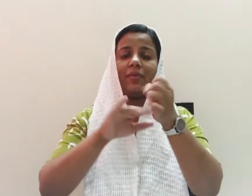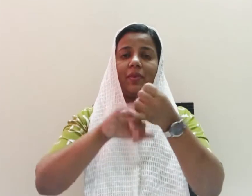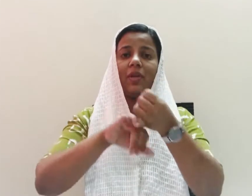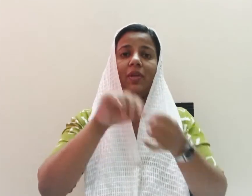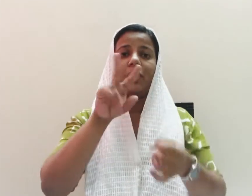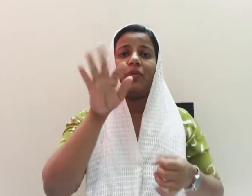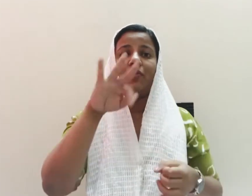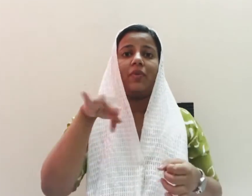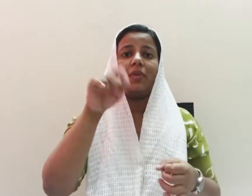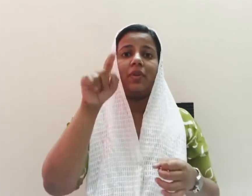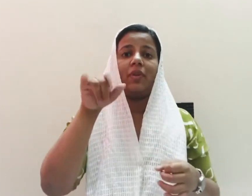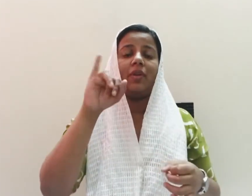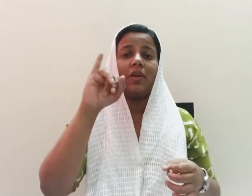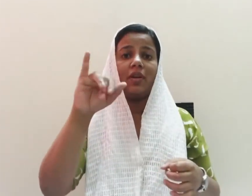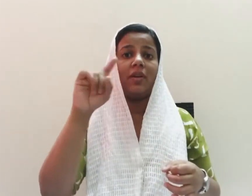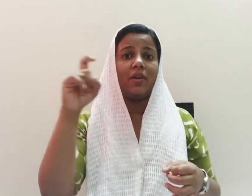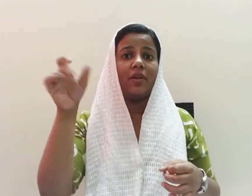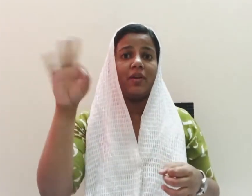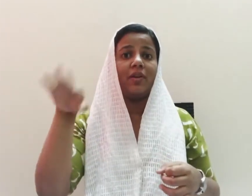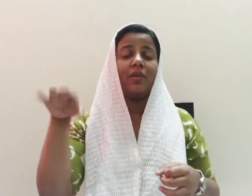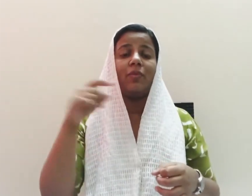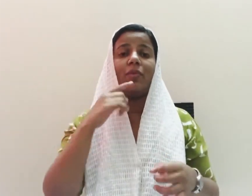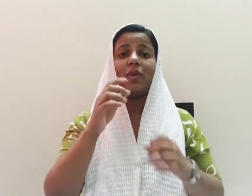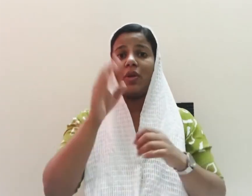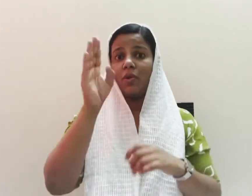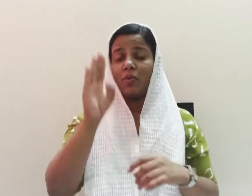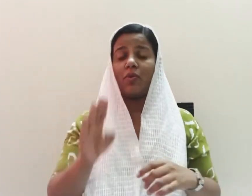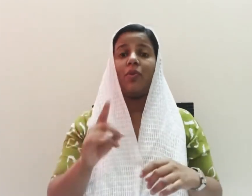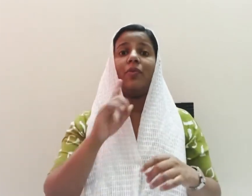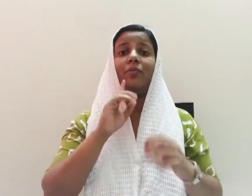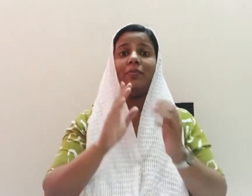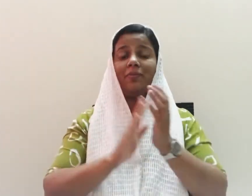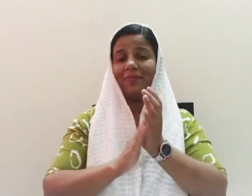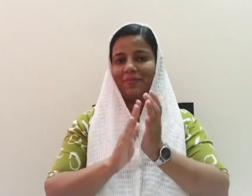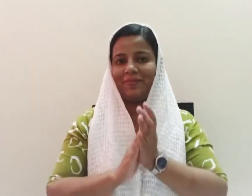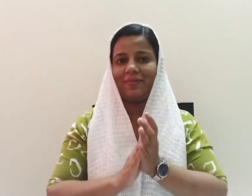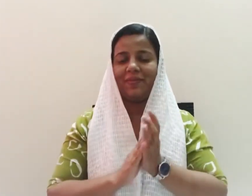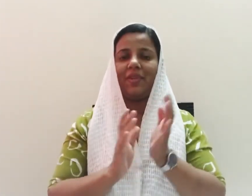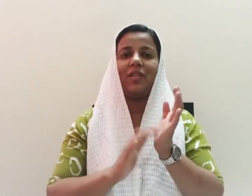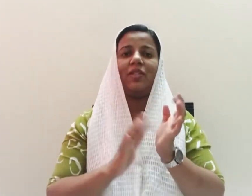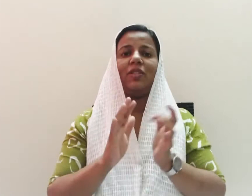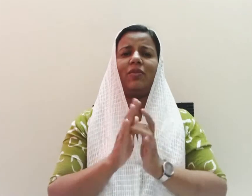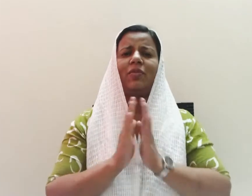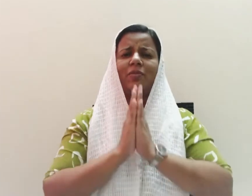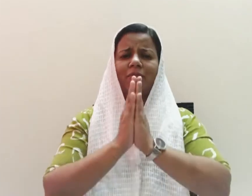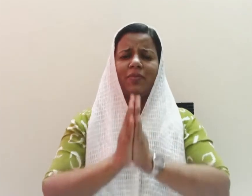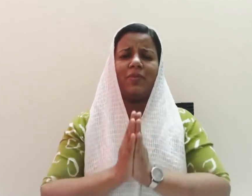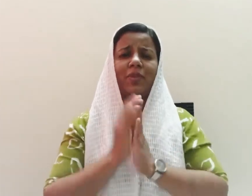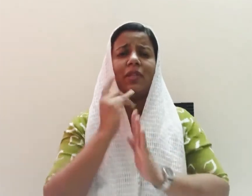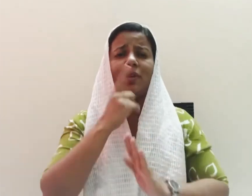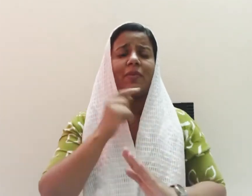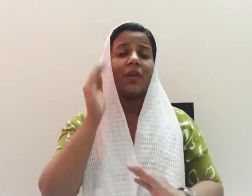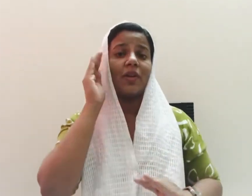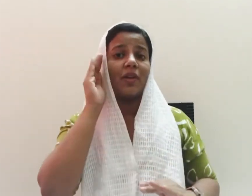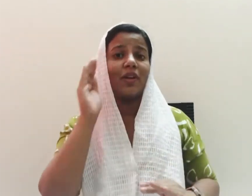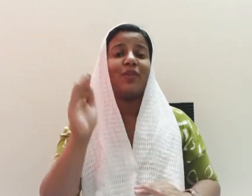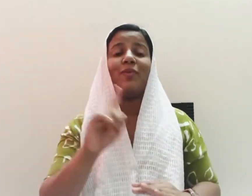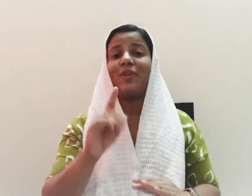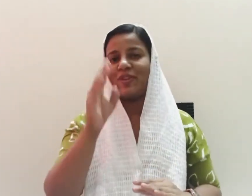22-ാം സങ്കീർത്തനത്തിൻ്റെ 6, 7, 8 വാക്യങ്ങളിൽ ഇങ്ങനെ പറയുന്നത്, യഹോവ വാഴ്ത്തപ്പെട്ടവനാകട്ടെ, അവൻ എൻ്റെ യാചനകളുടെ ശബ്ദം കേട്ടിരിക്കുന്നു.